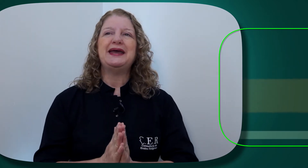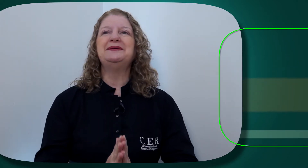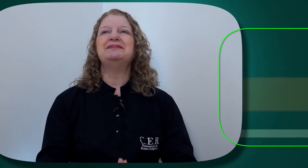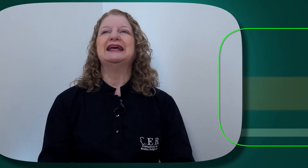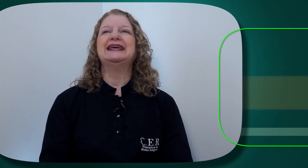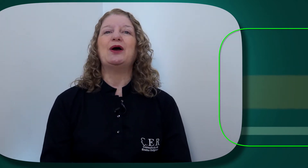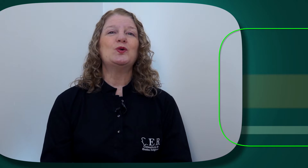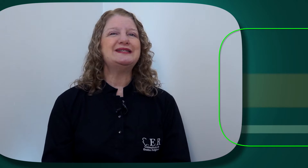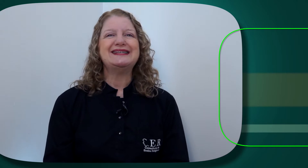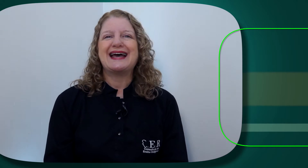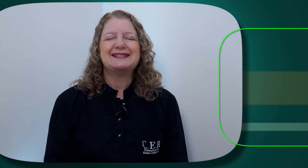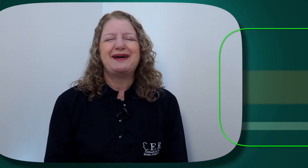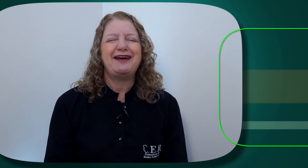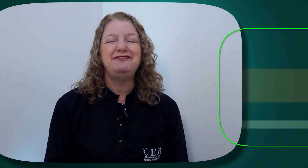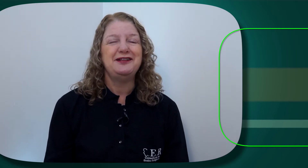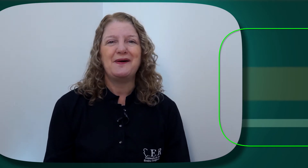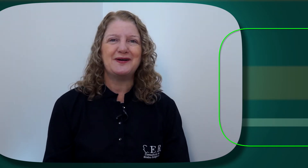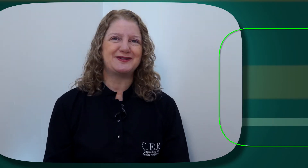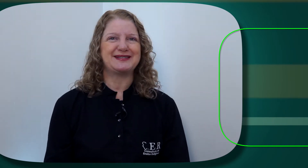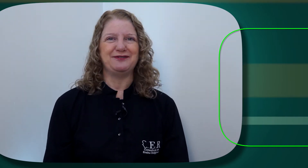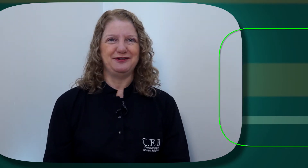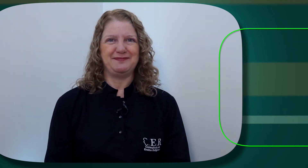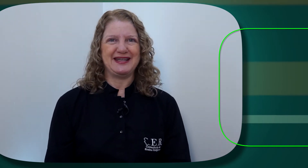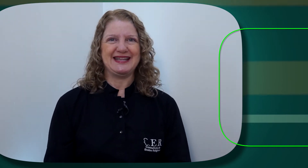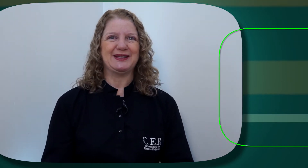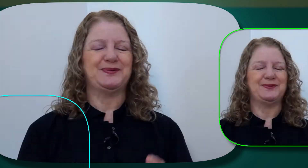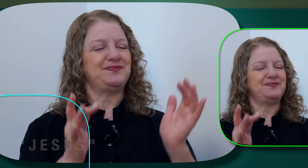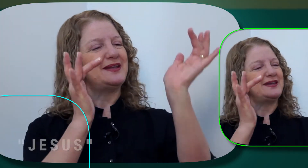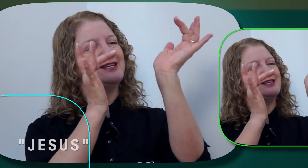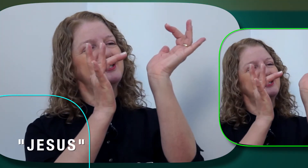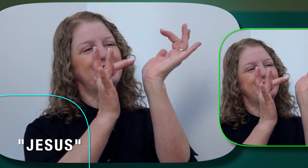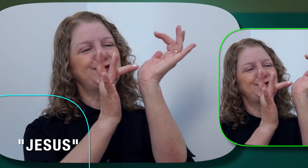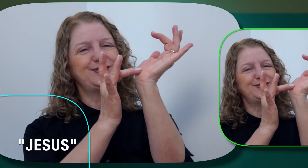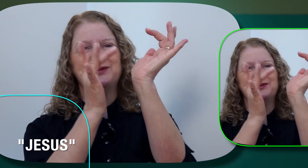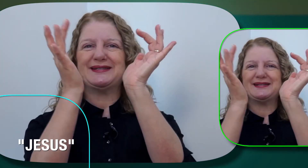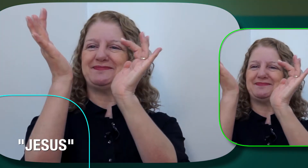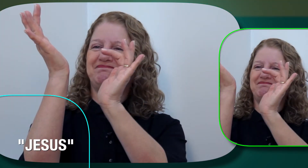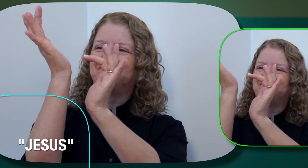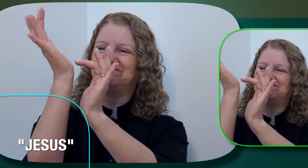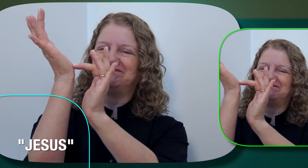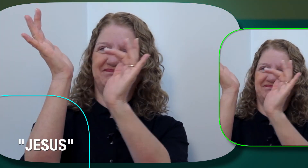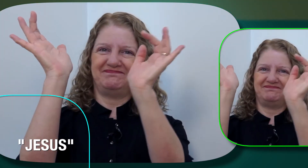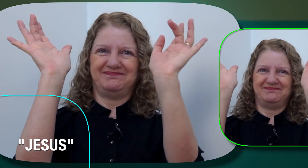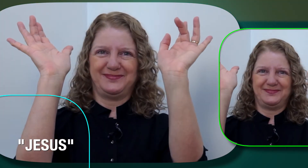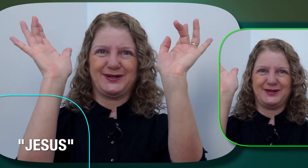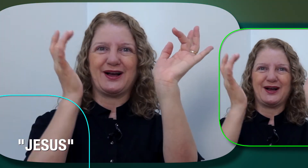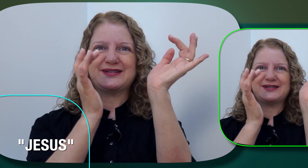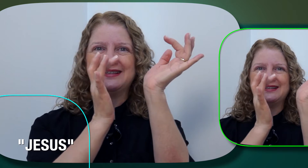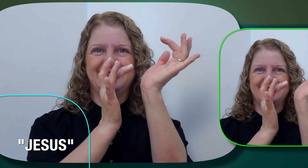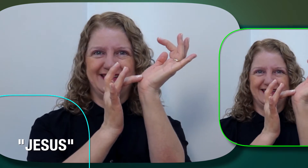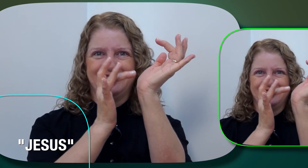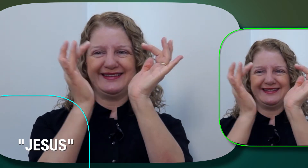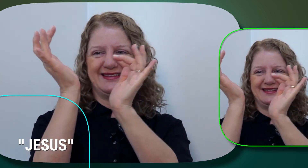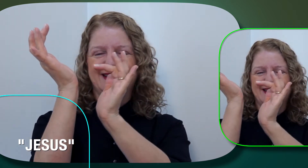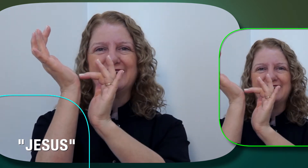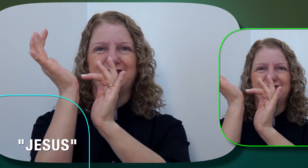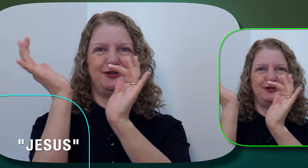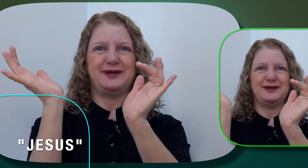bem que alguns sinais maravilhosos que eu fui aprendendo. Jesus, por causa que ele foi preso